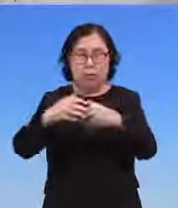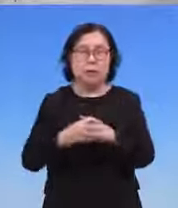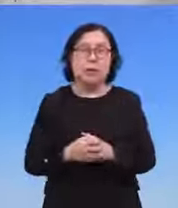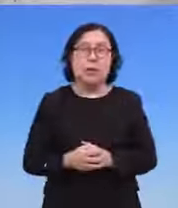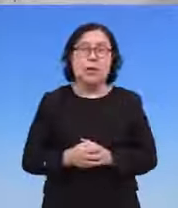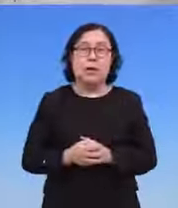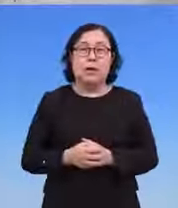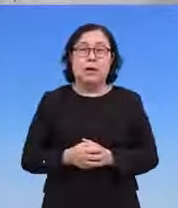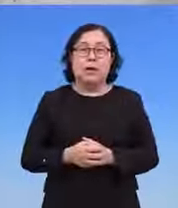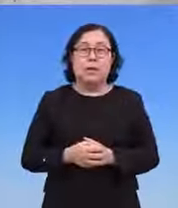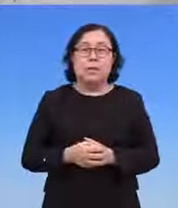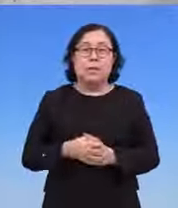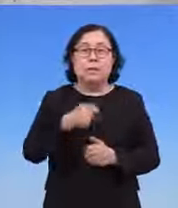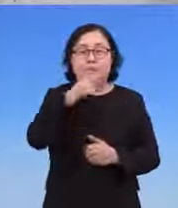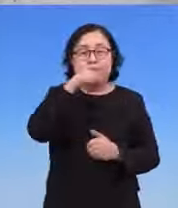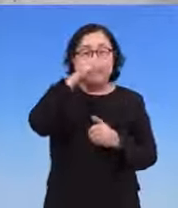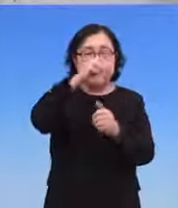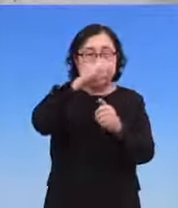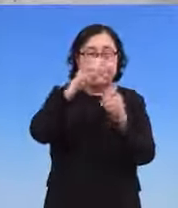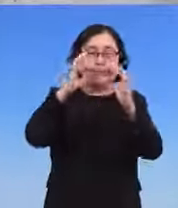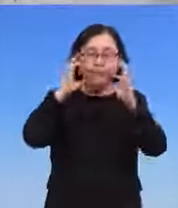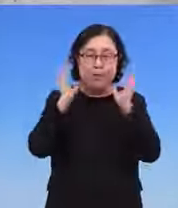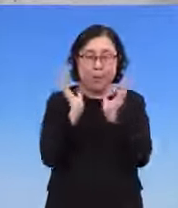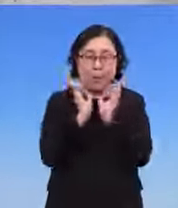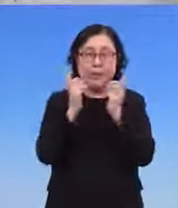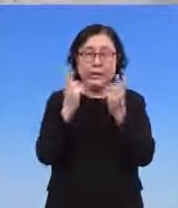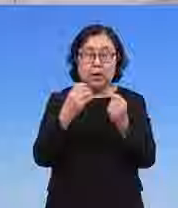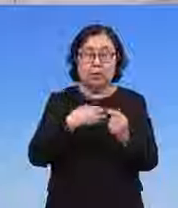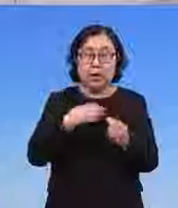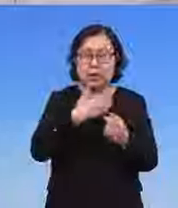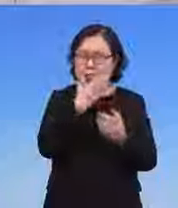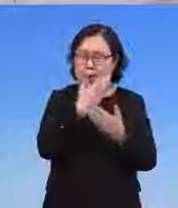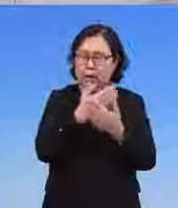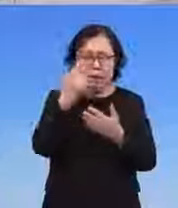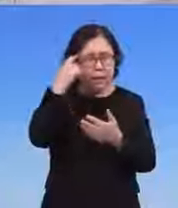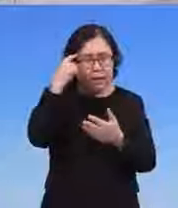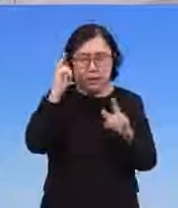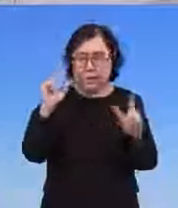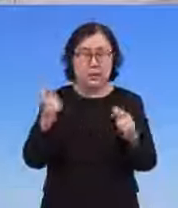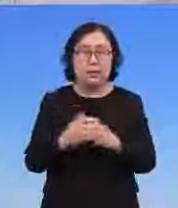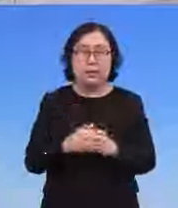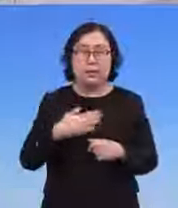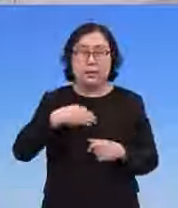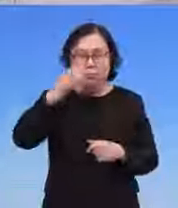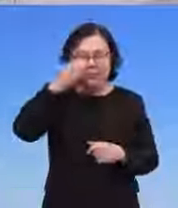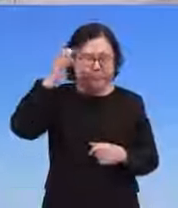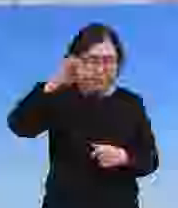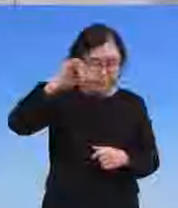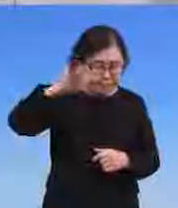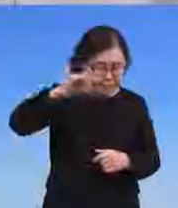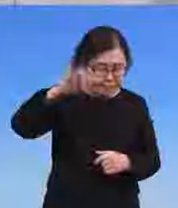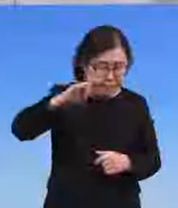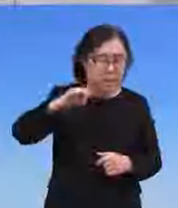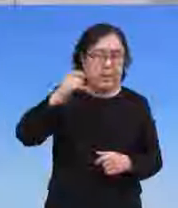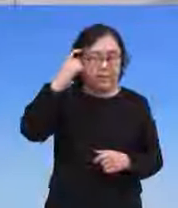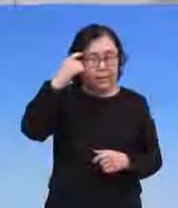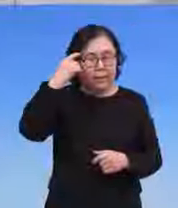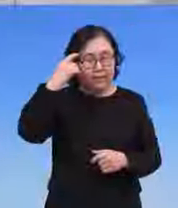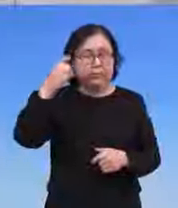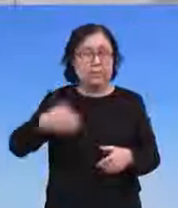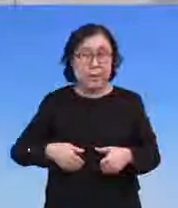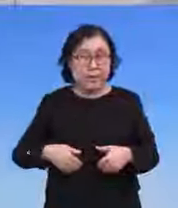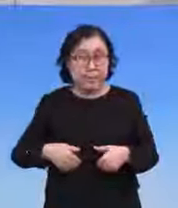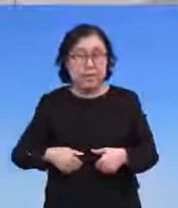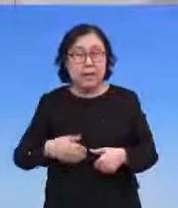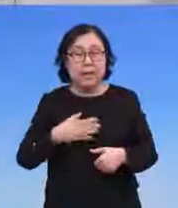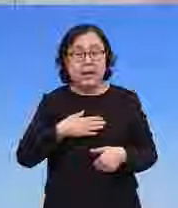사도 세례 요한처럼 자기를 너무 귀하게 여기지 않는 태도 자기를 하찮게 여기는 태도 난 광야의